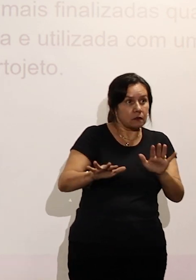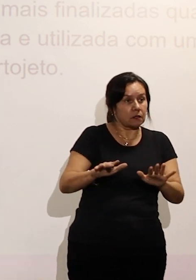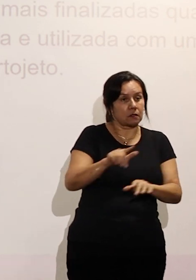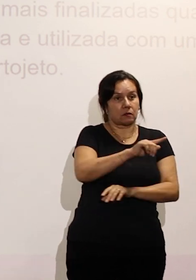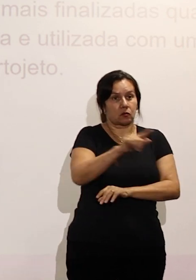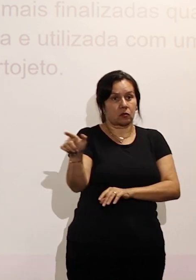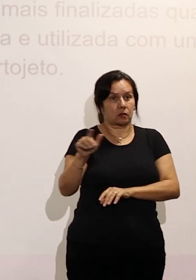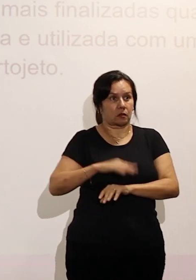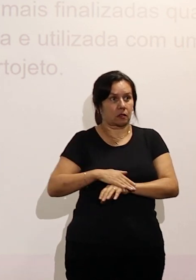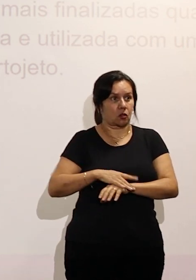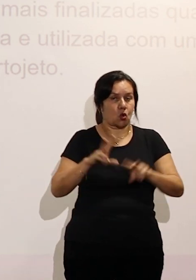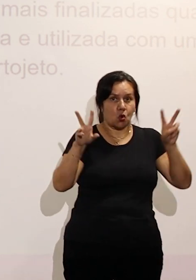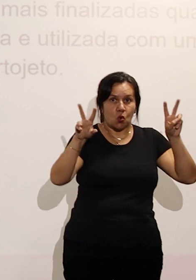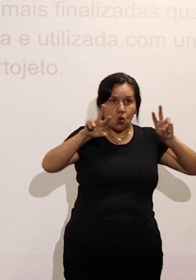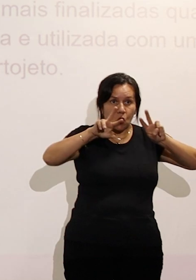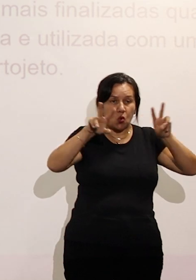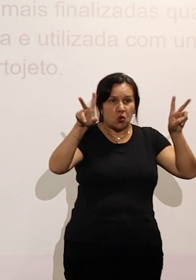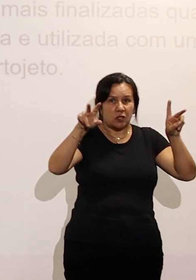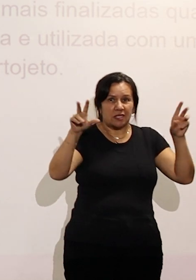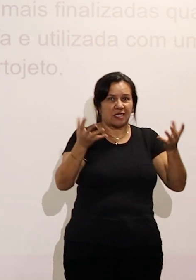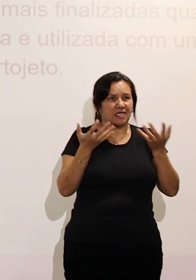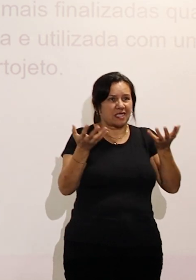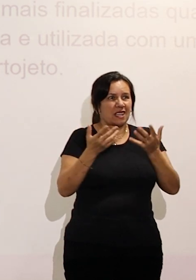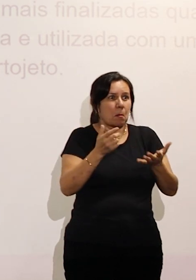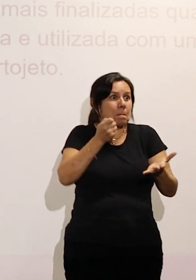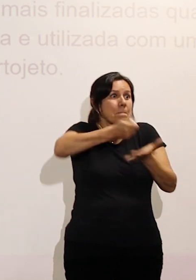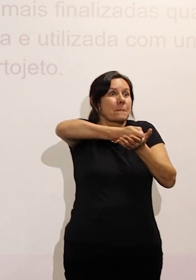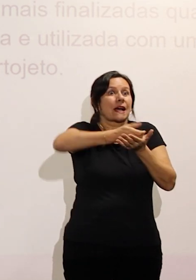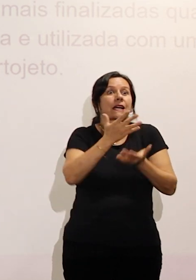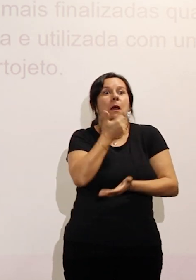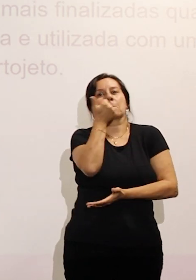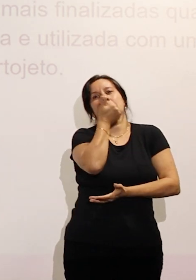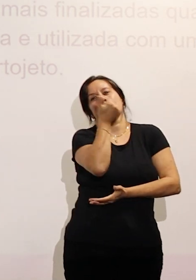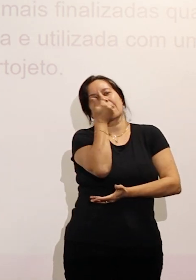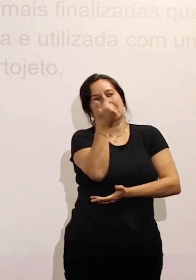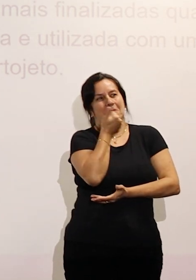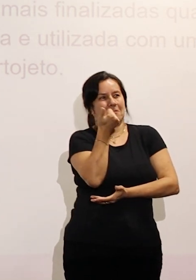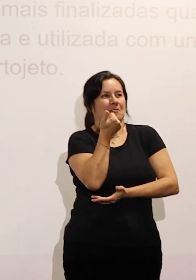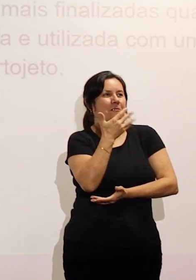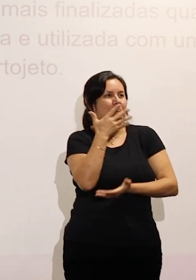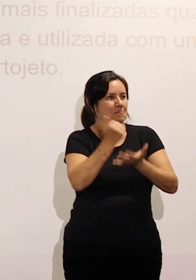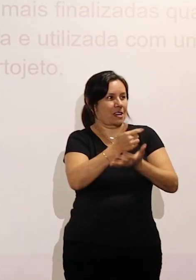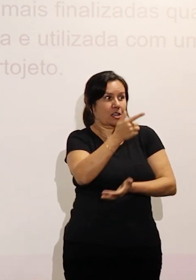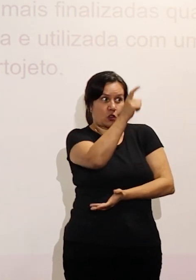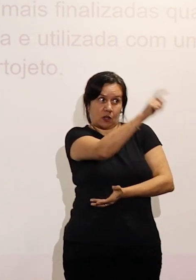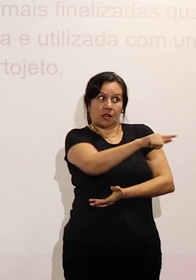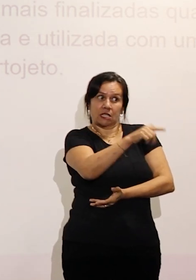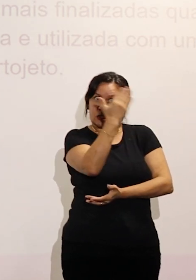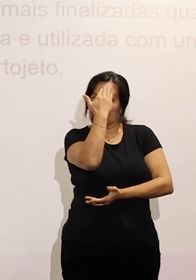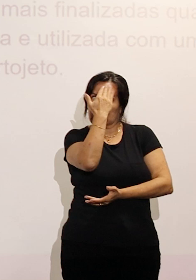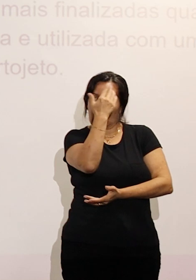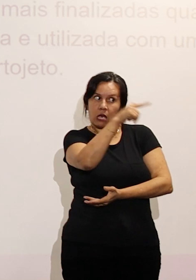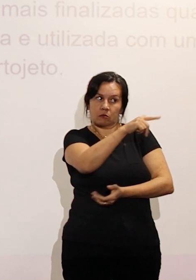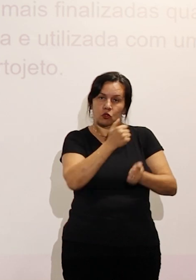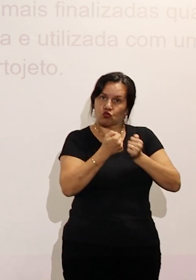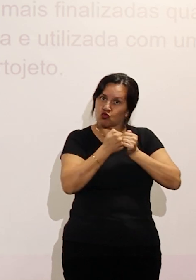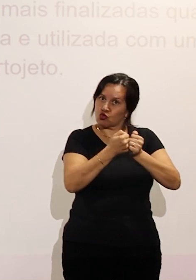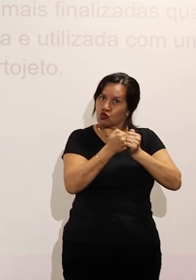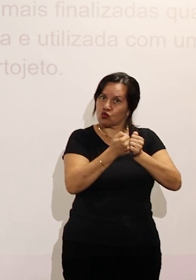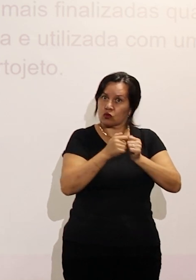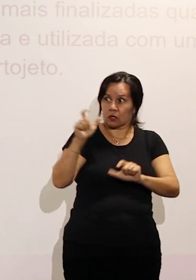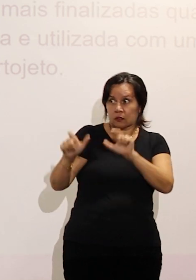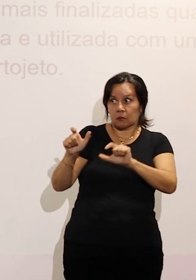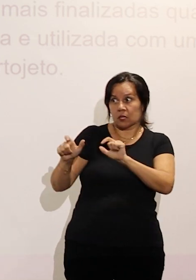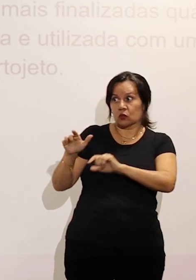alguma coisa muito controversa é o que o cliente te paga melhor. O meu noivo sabe que ele tem acompanhado o trabalho que eu tenho feito, que o cliente pede